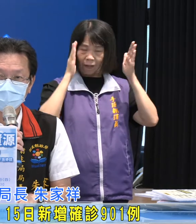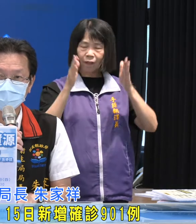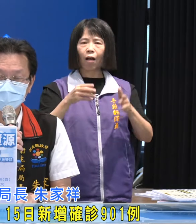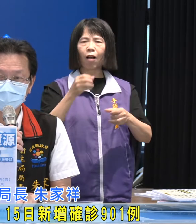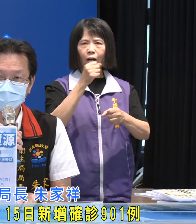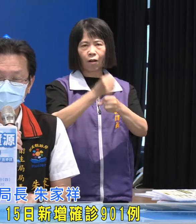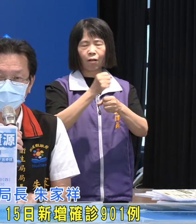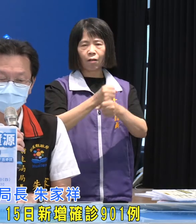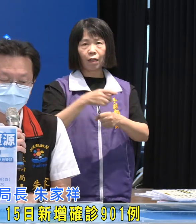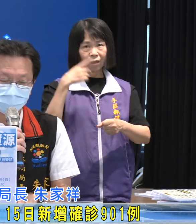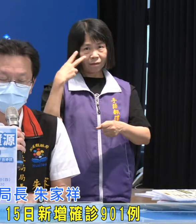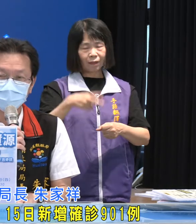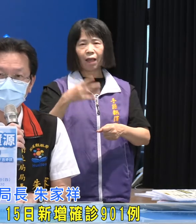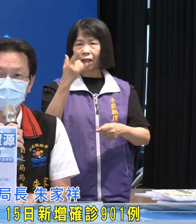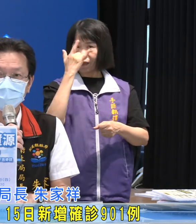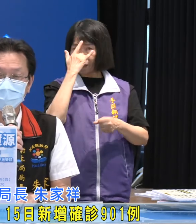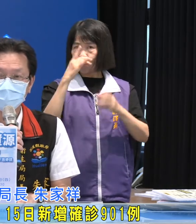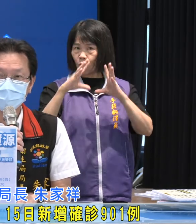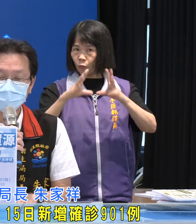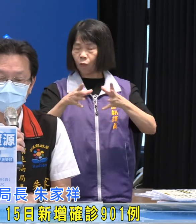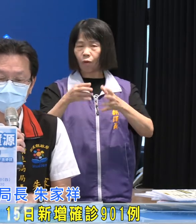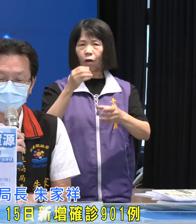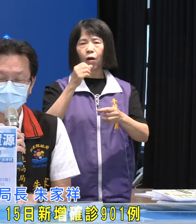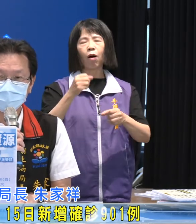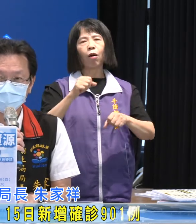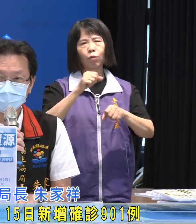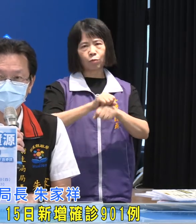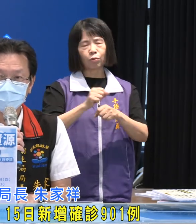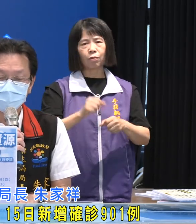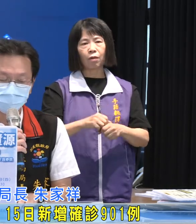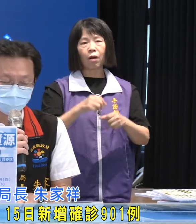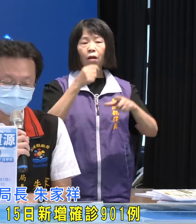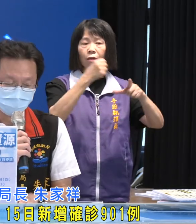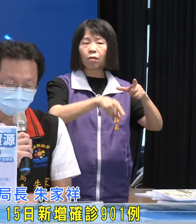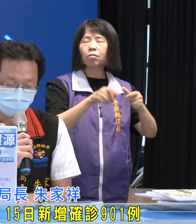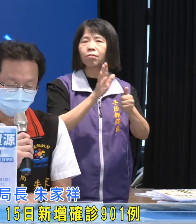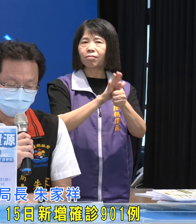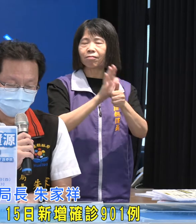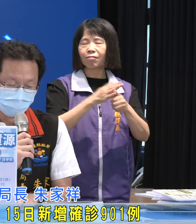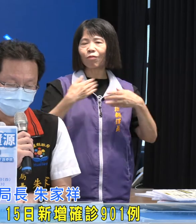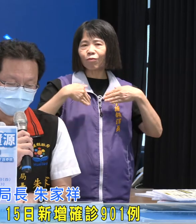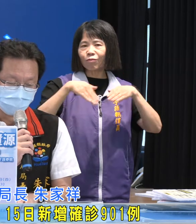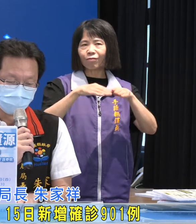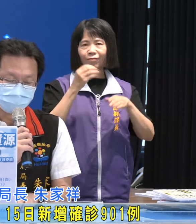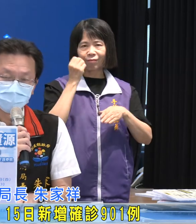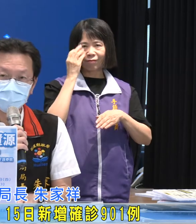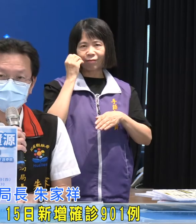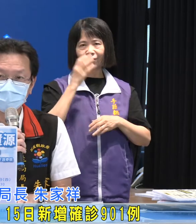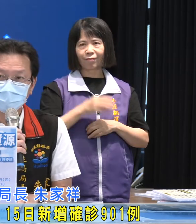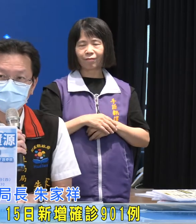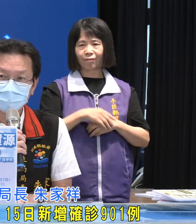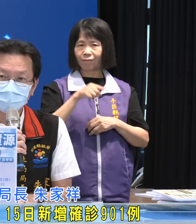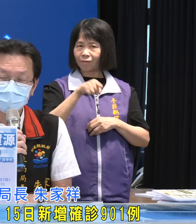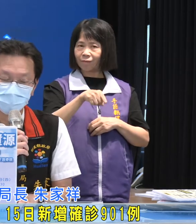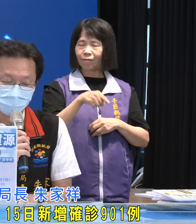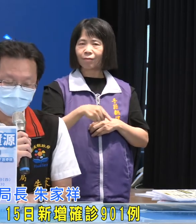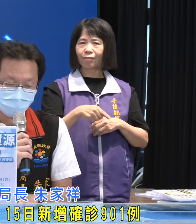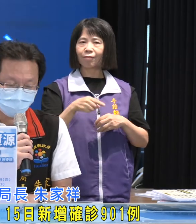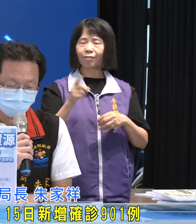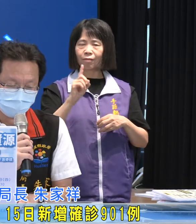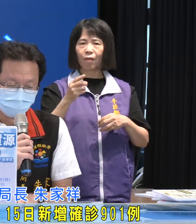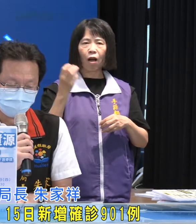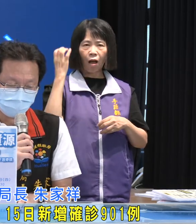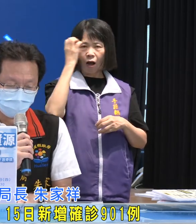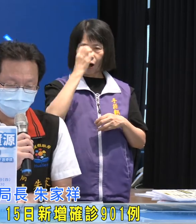装德国制造，然后企业来协助送给我们的花莲。那整体来讲它通过